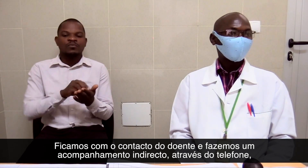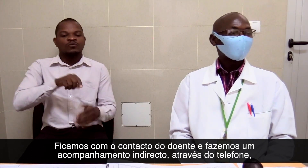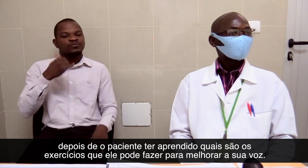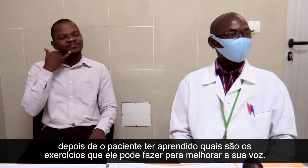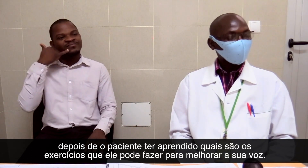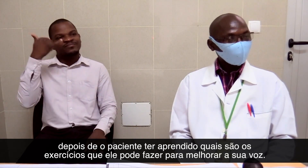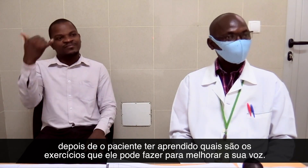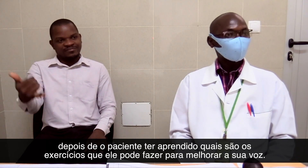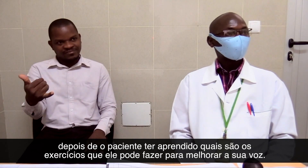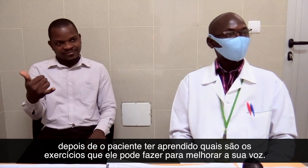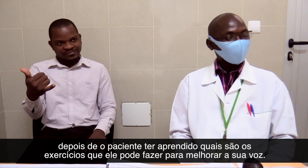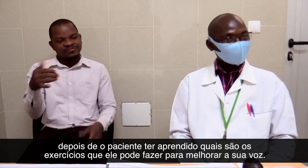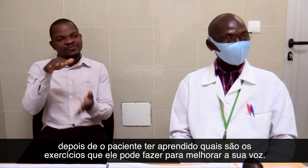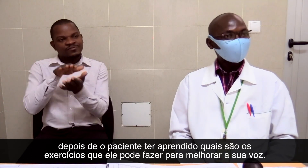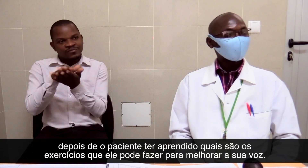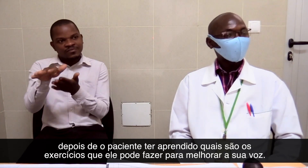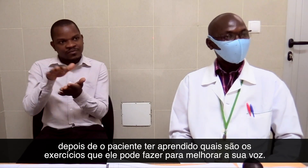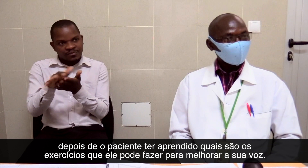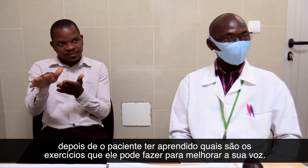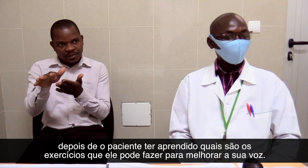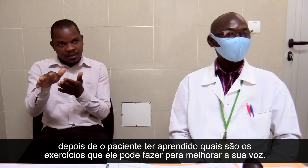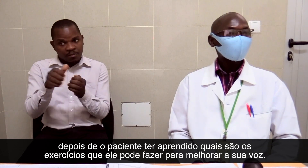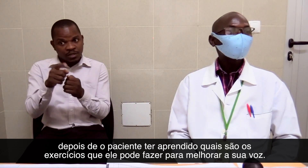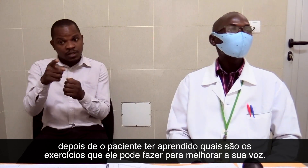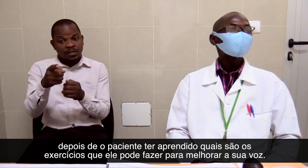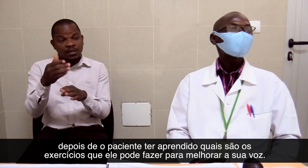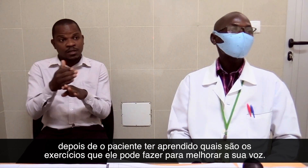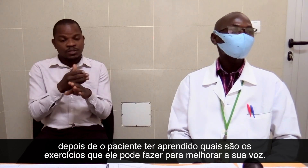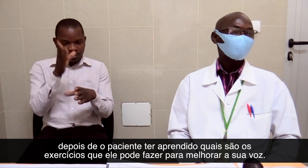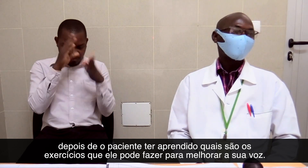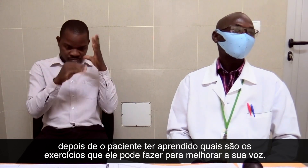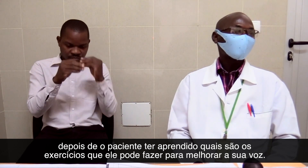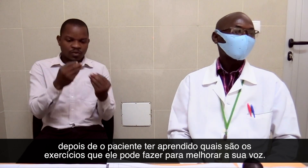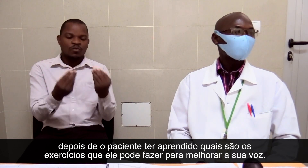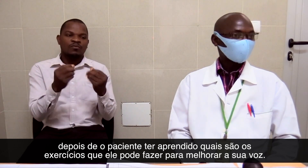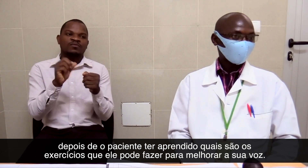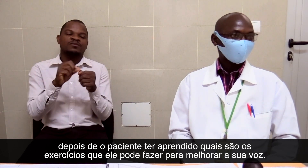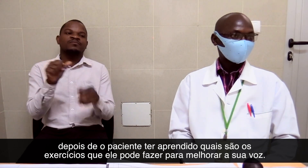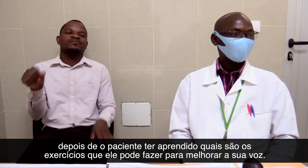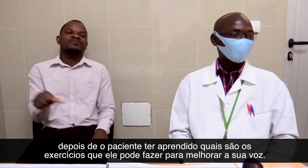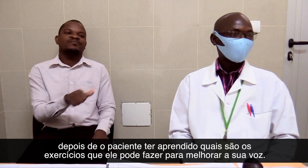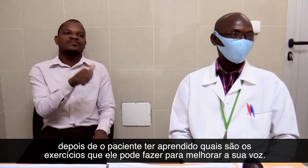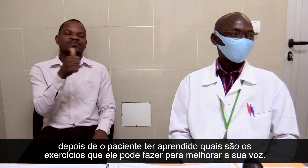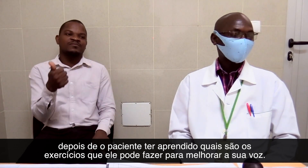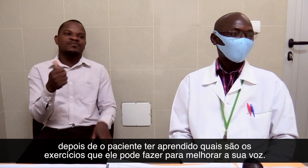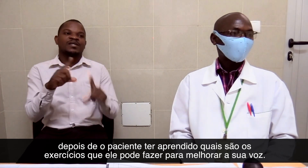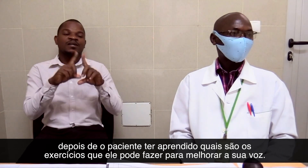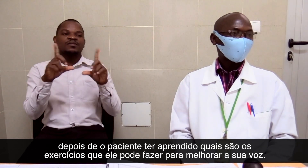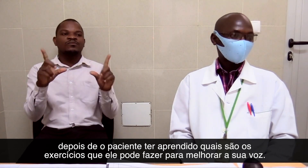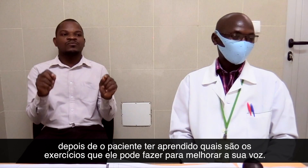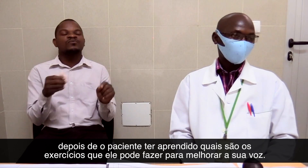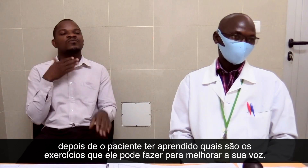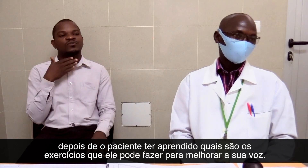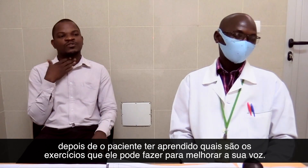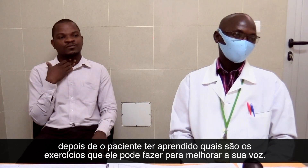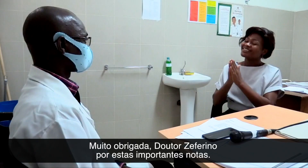telefone, depois do paciente ter aprendido quais são os exercícios que ele possa fazer para melhorar